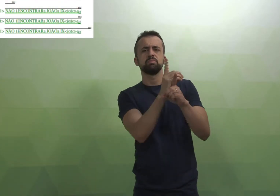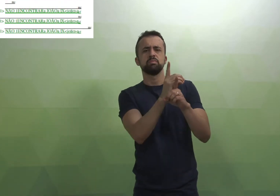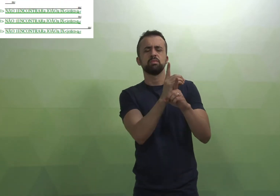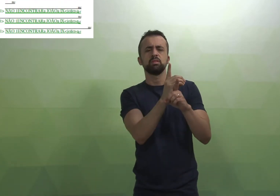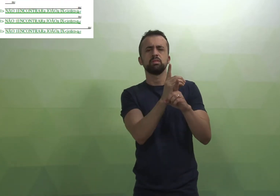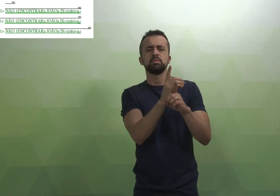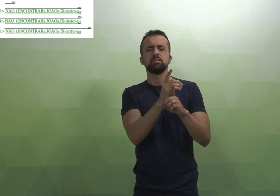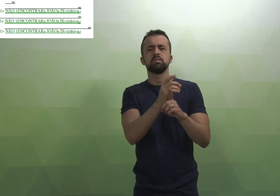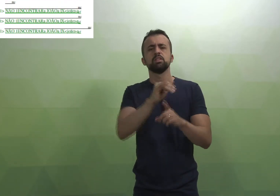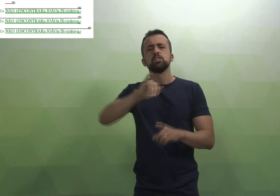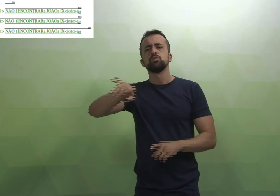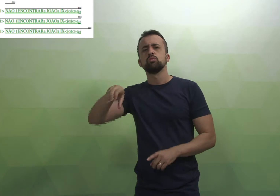não encontrar João.